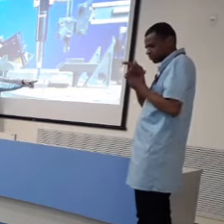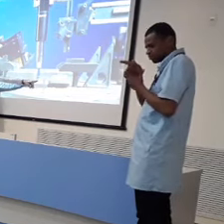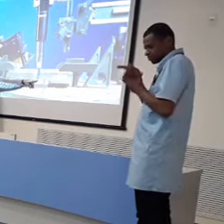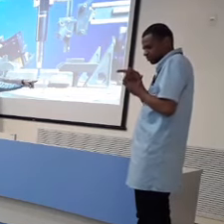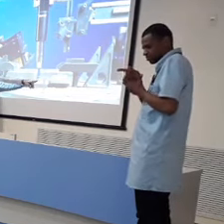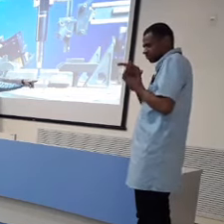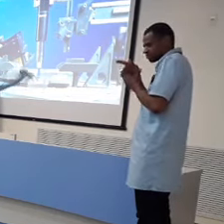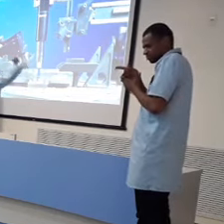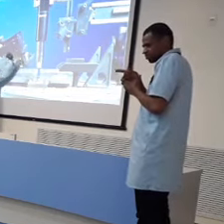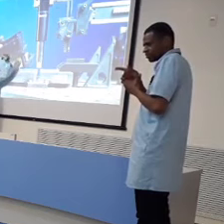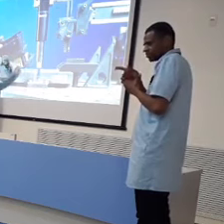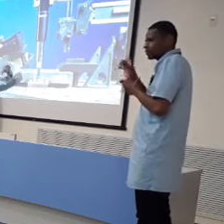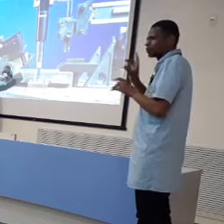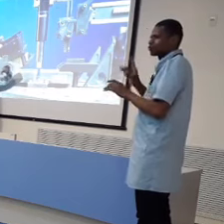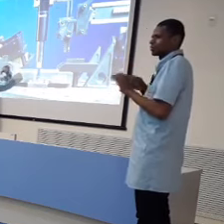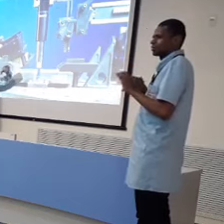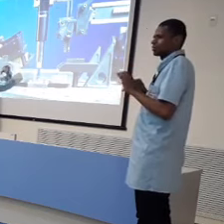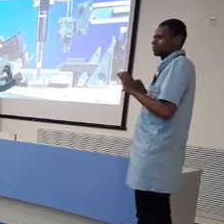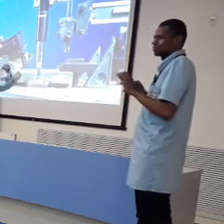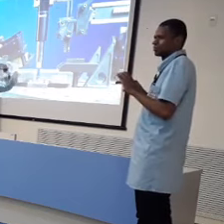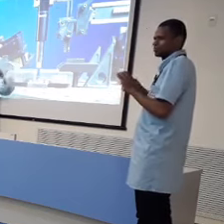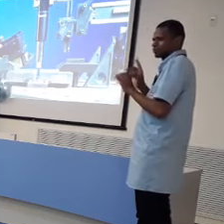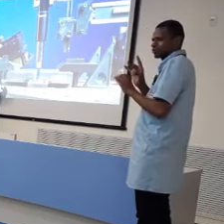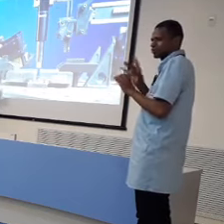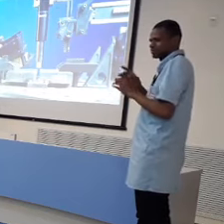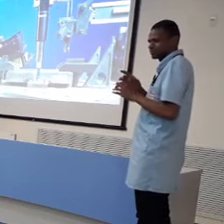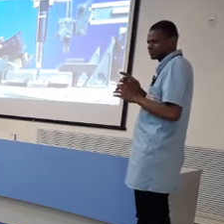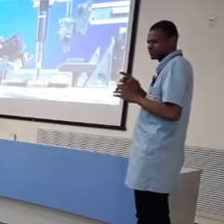muito maior do que se fosse uma tocha reta.